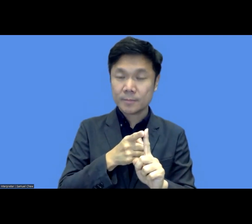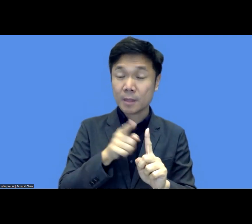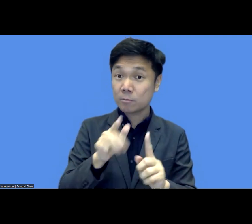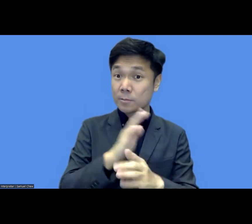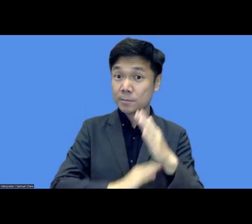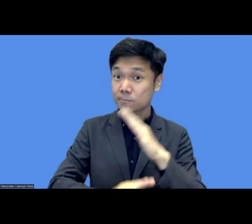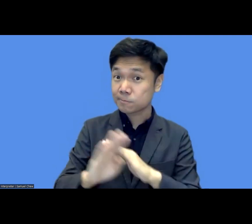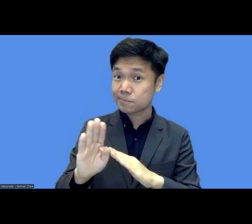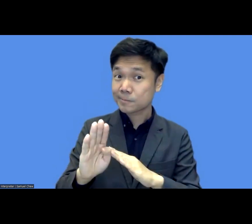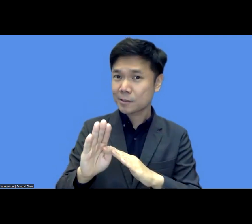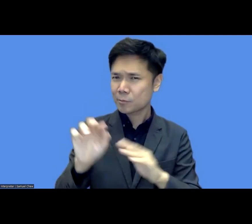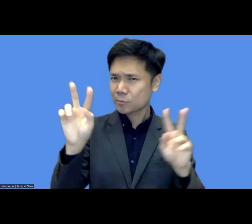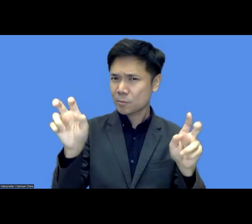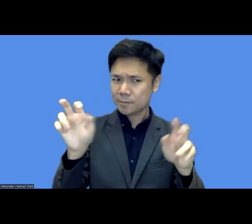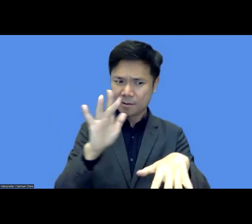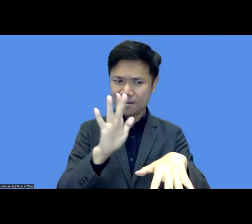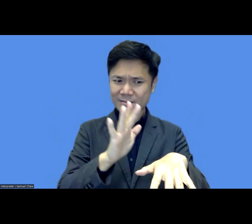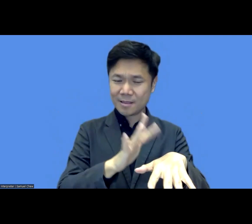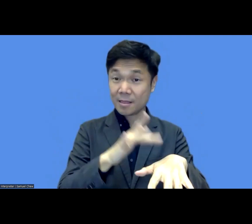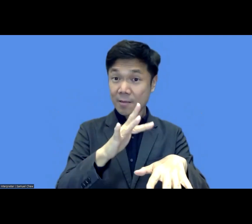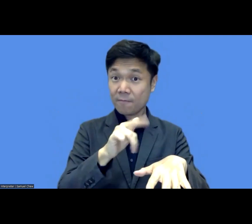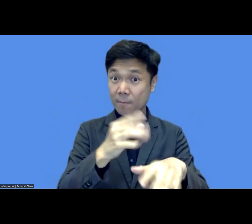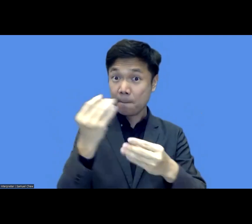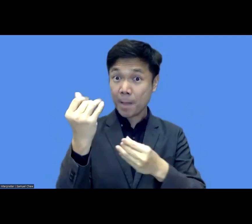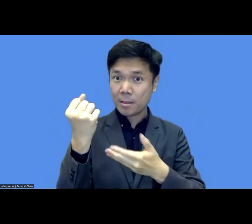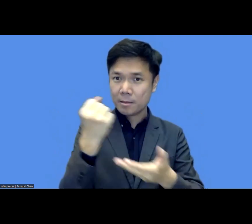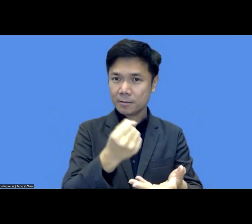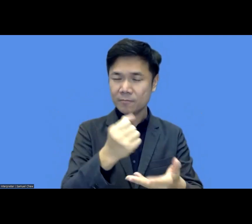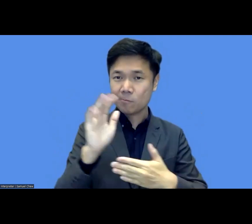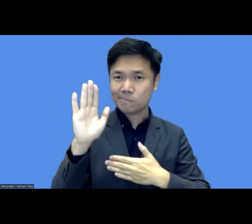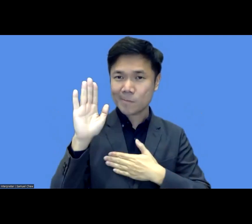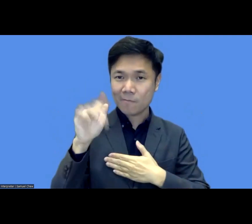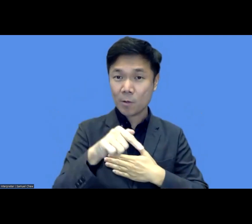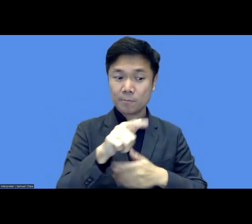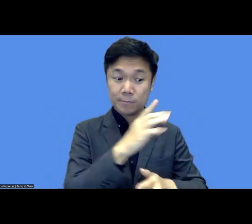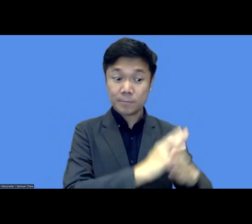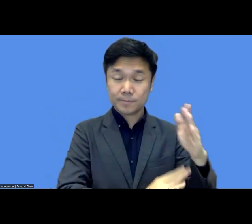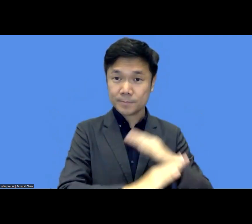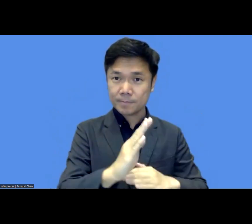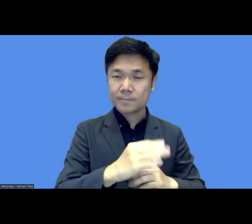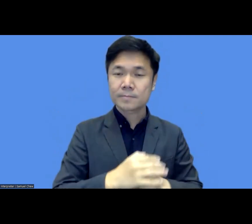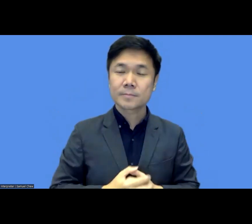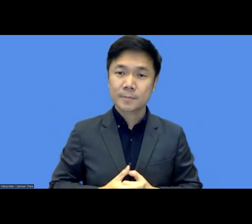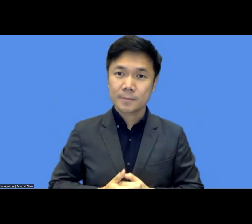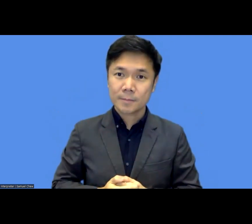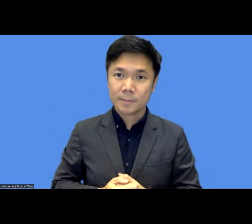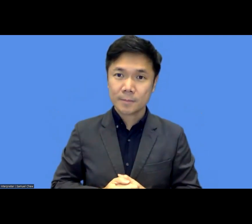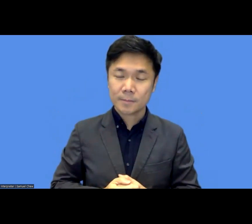sobre todo en los compromisos sensitivos en el sector humanitario.